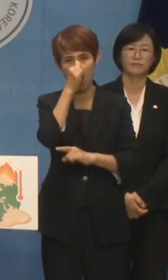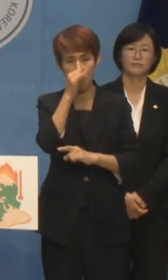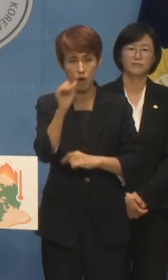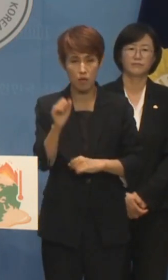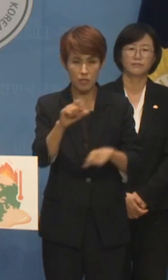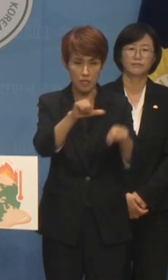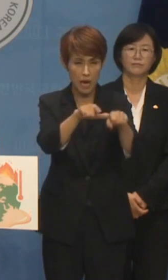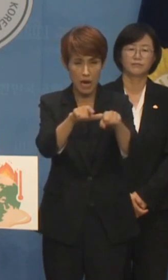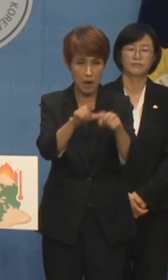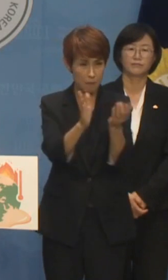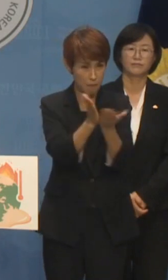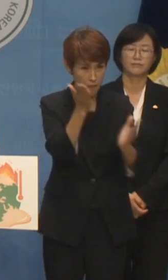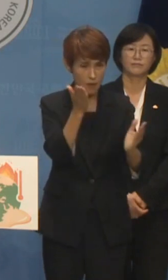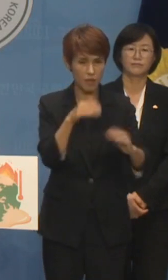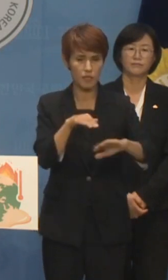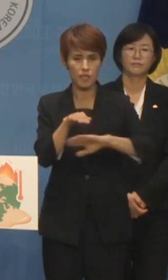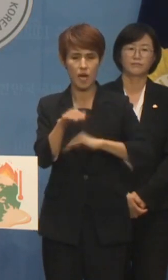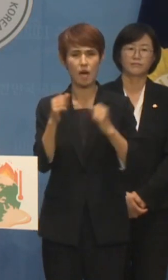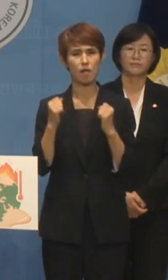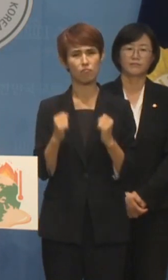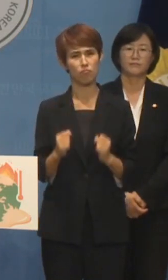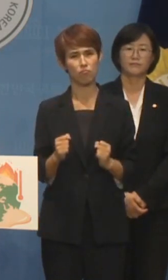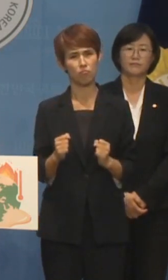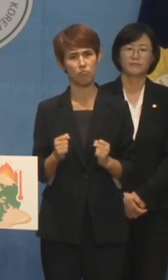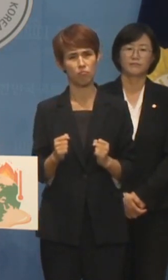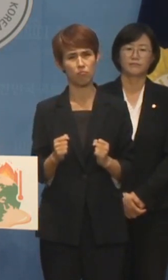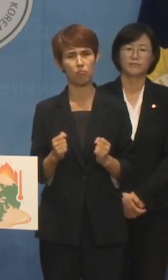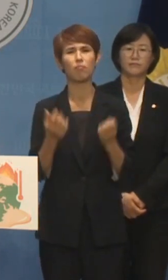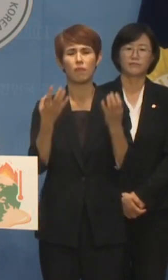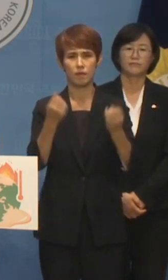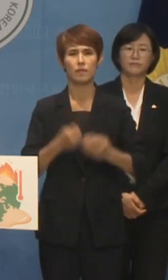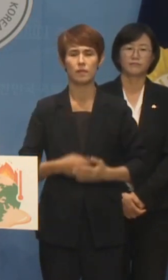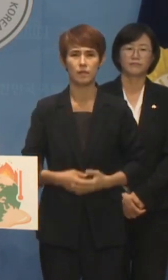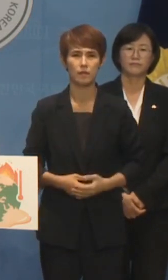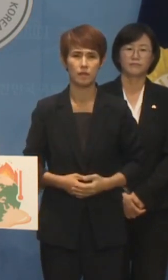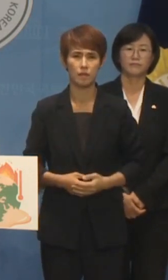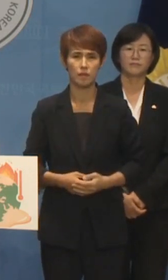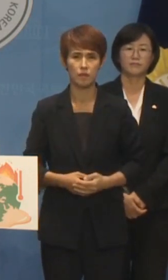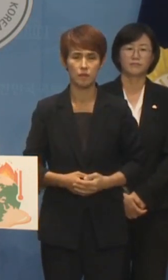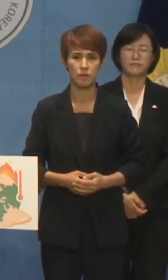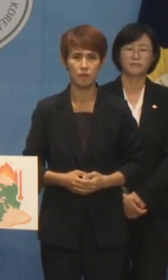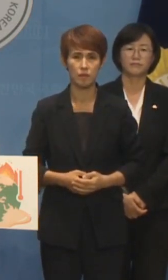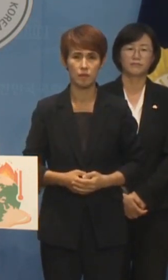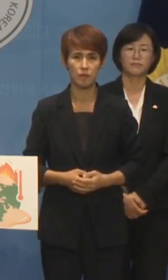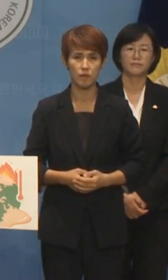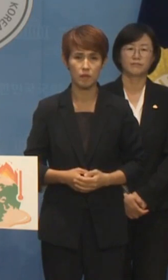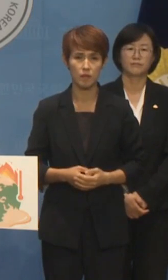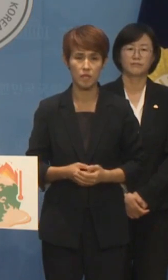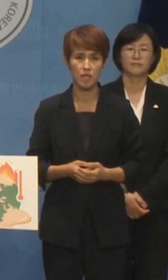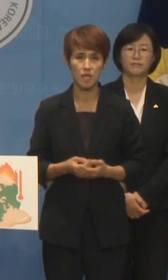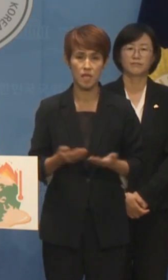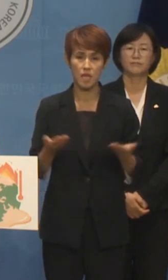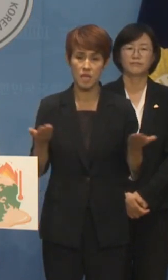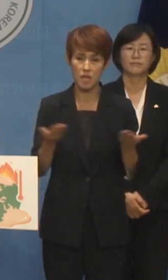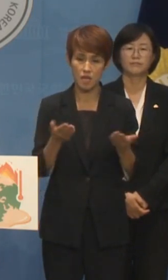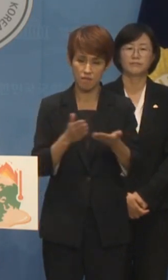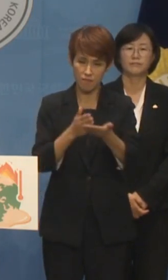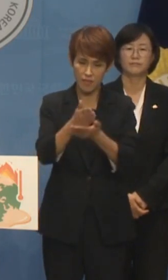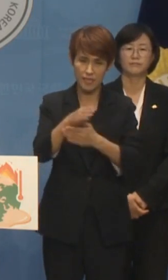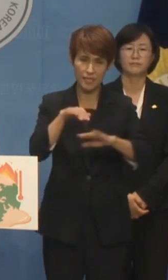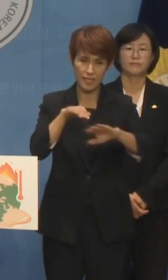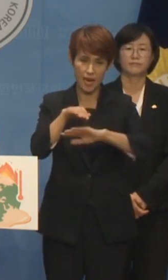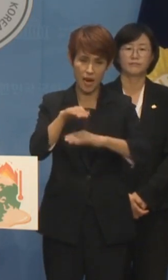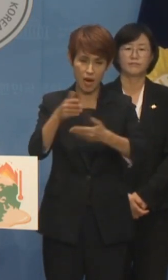하는 일들이 일상과도 같습니다. 이런 상황임에도 업무용 차량을 지급하고